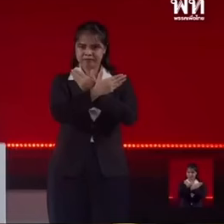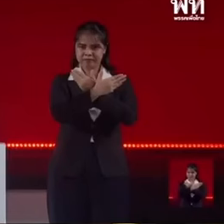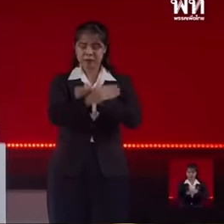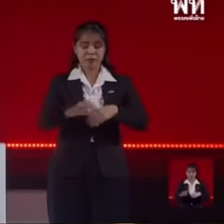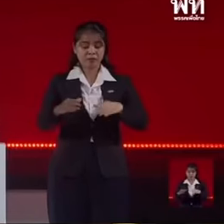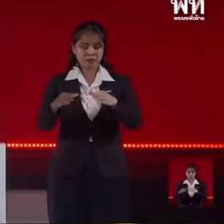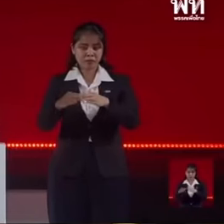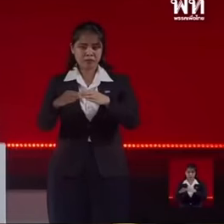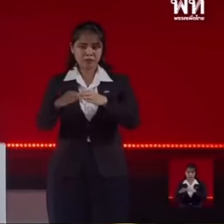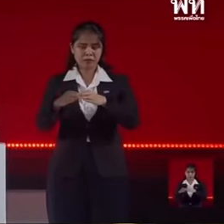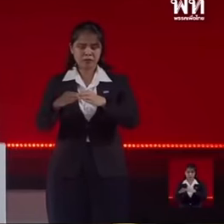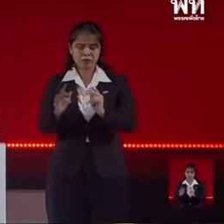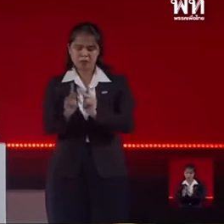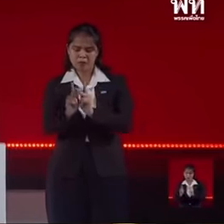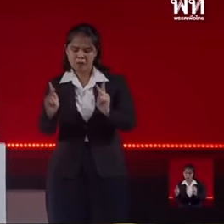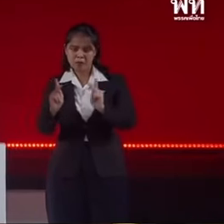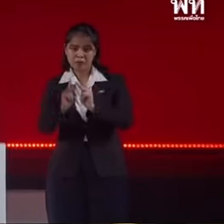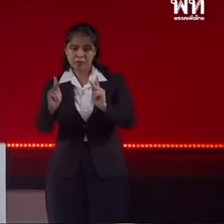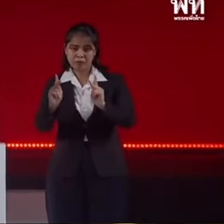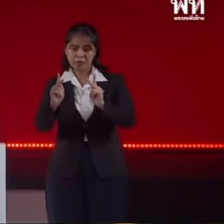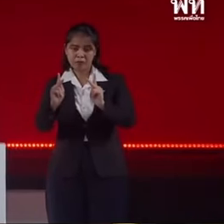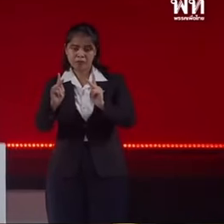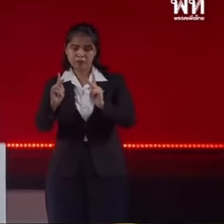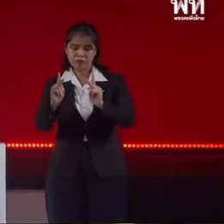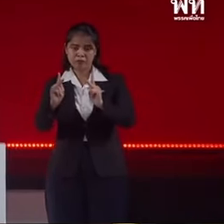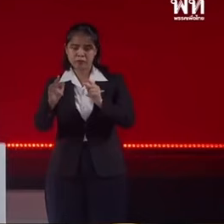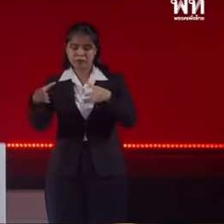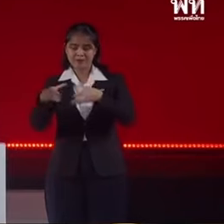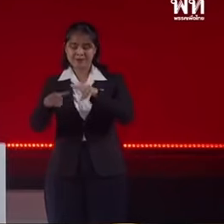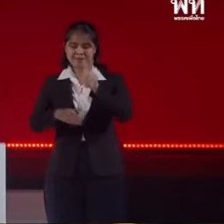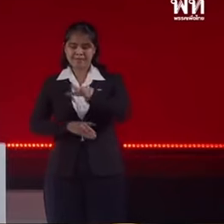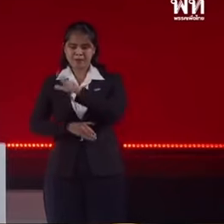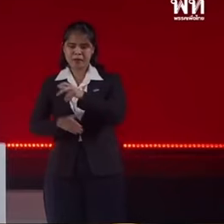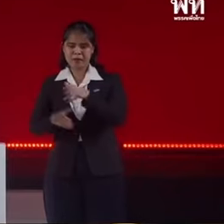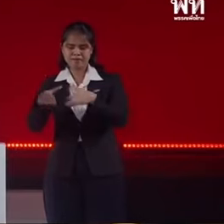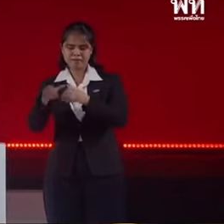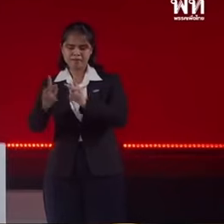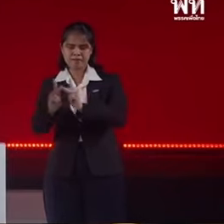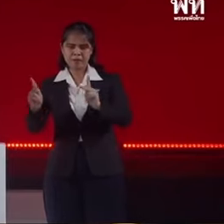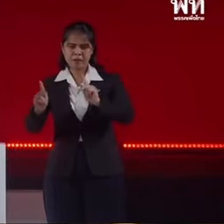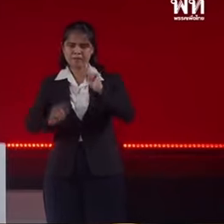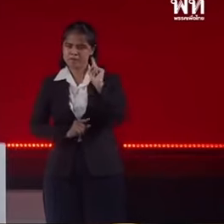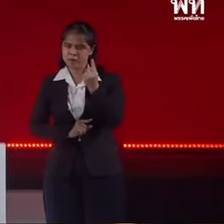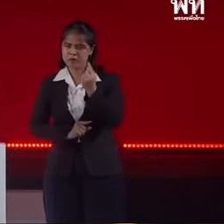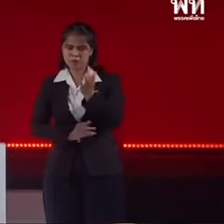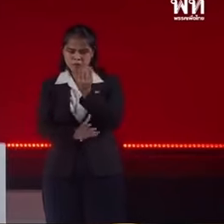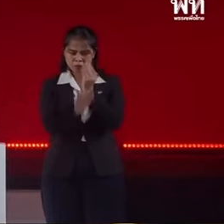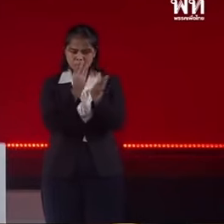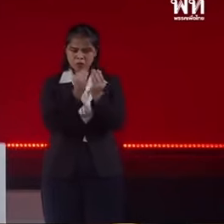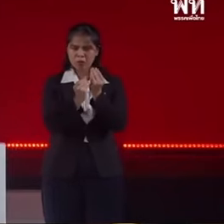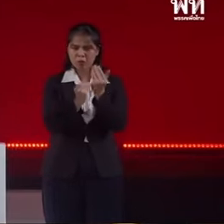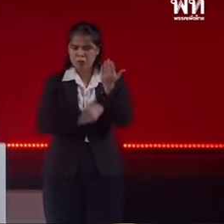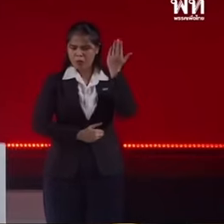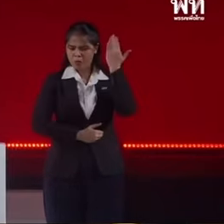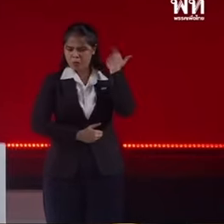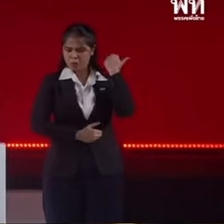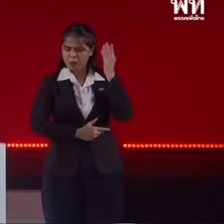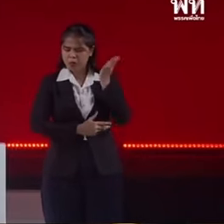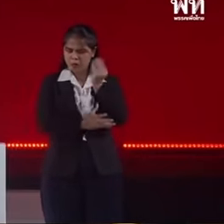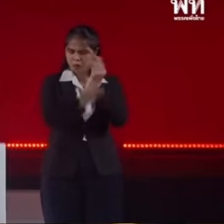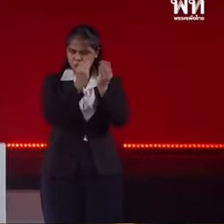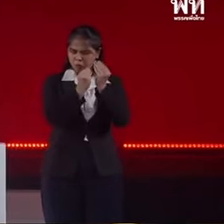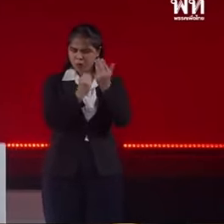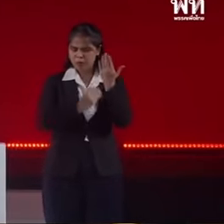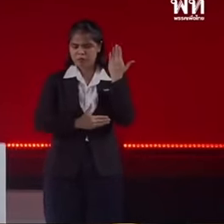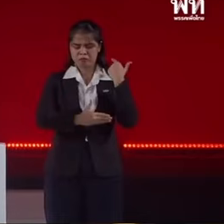ทีมคณะบริหารของพรรคเพื่อไทยทีมใหม่นี้จะต้องถอดบทเรียนทบทวนการ